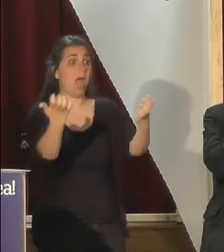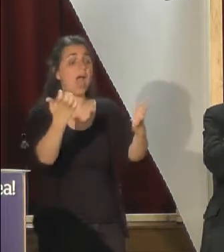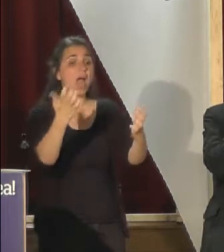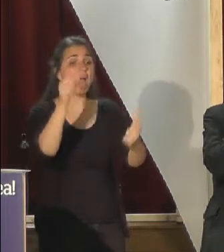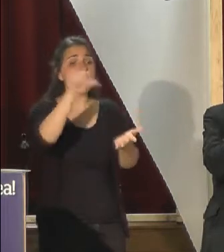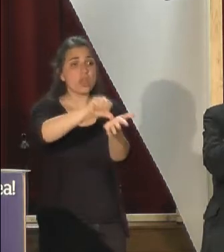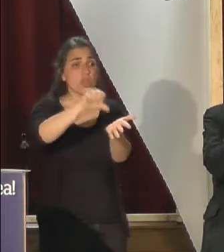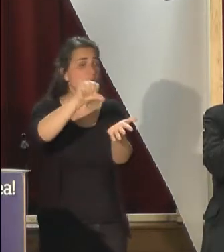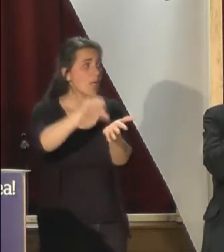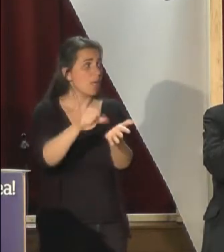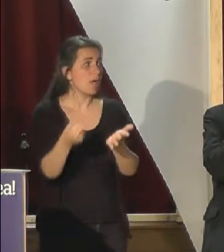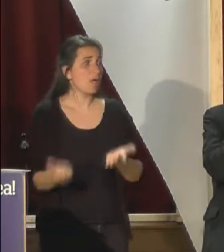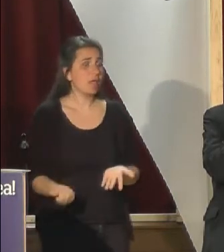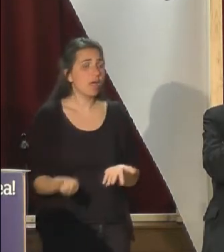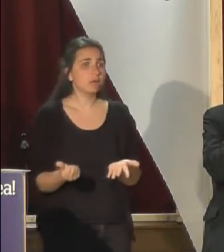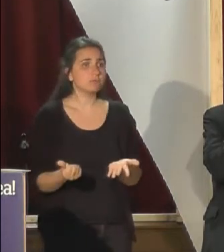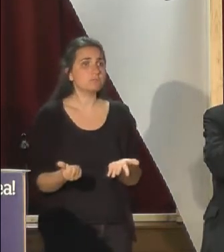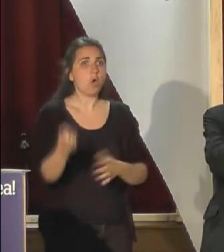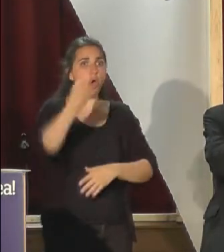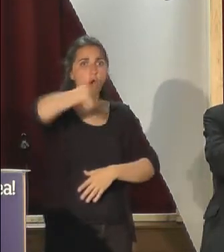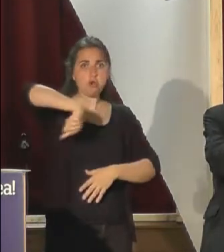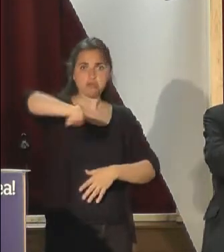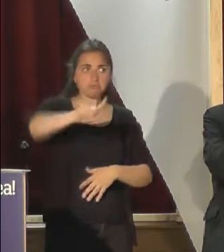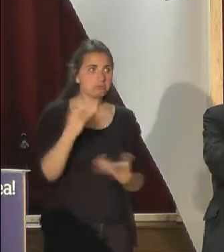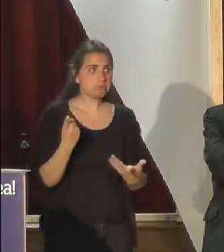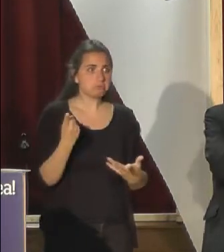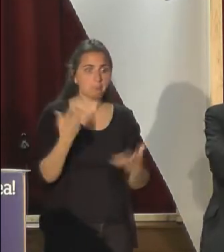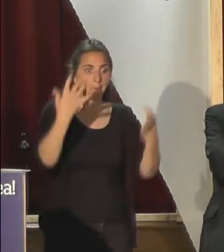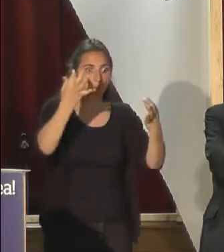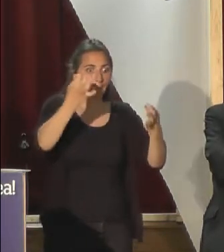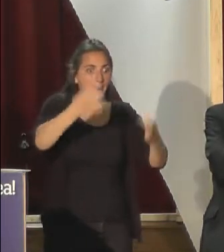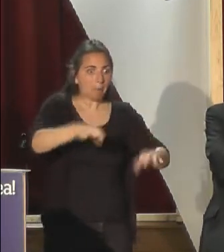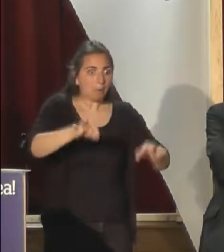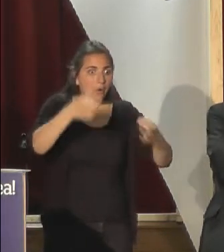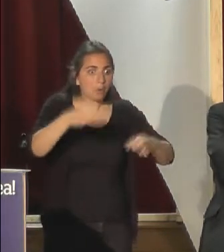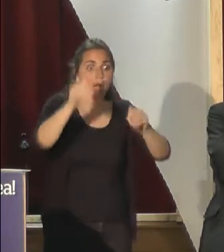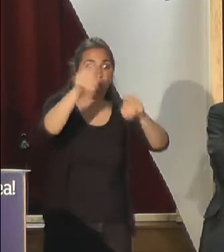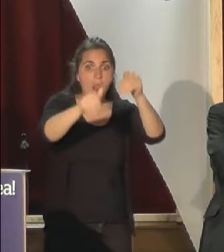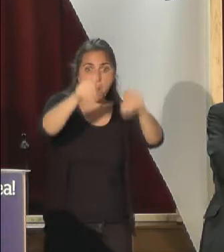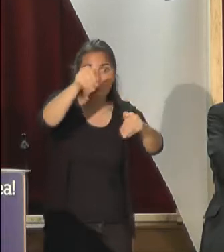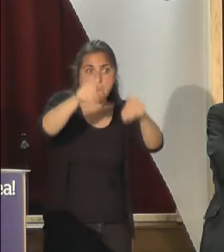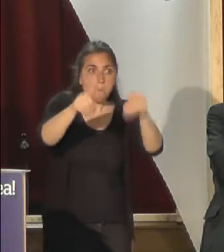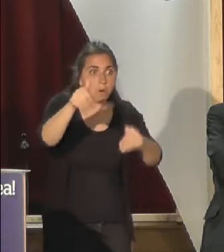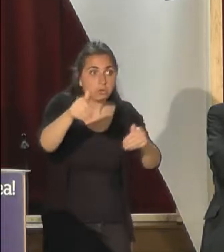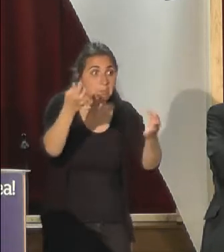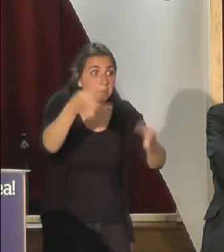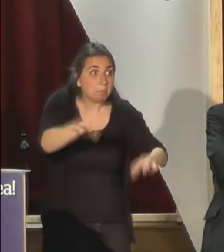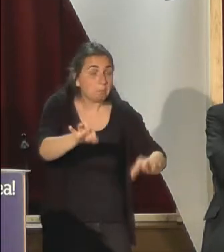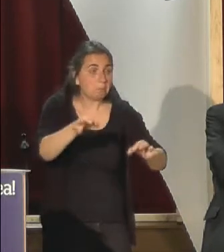nosa alícuota de soberanía mediante o exercicio do voto